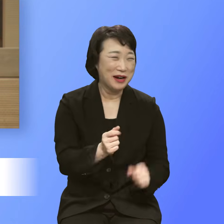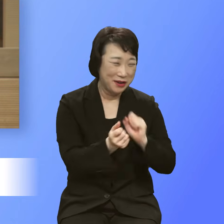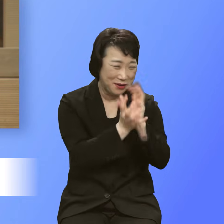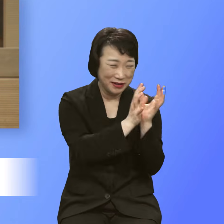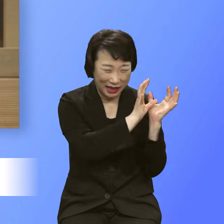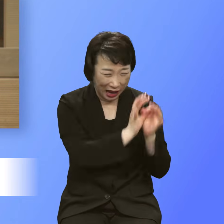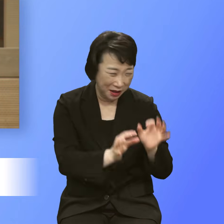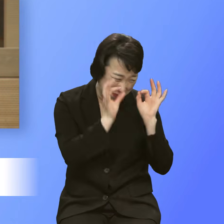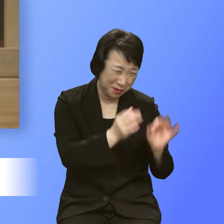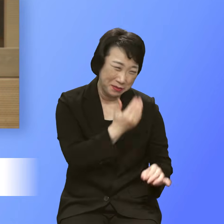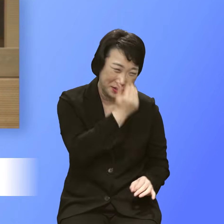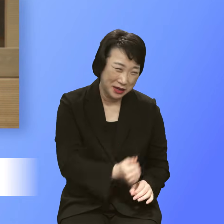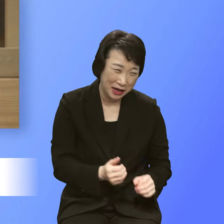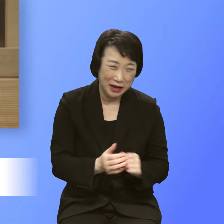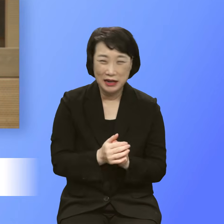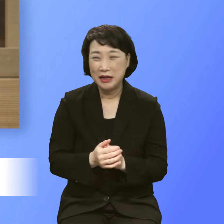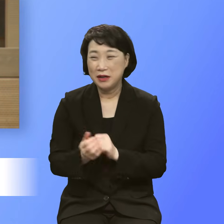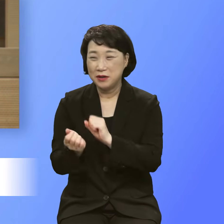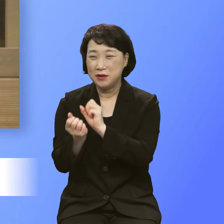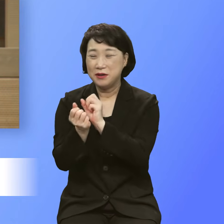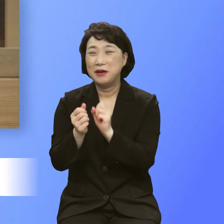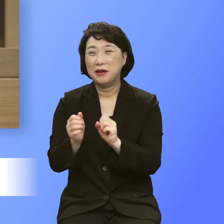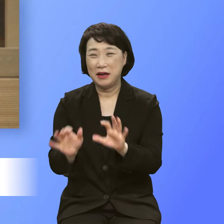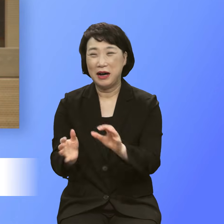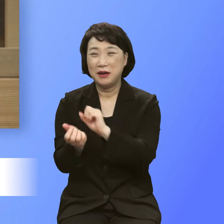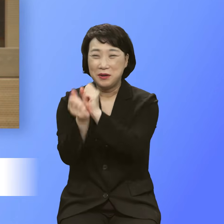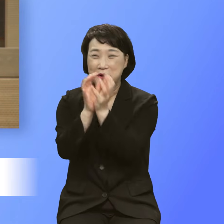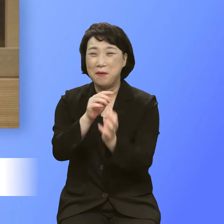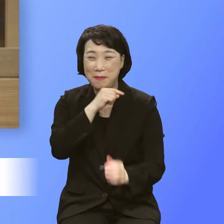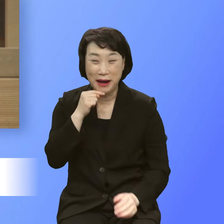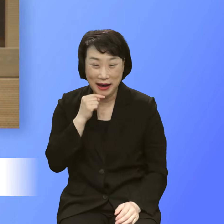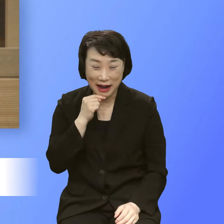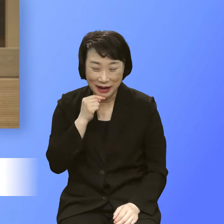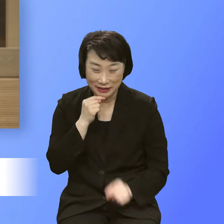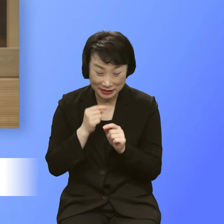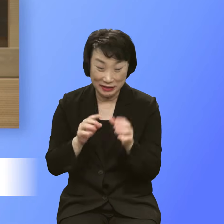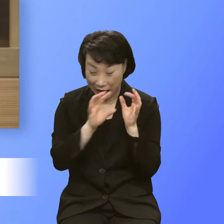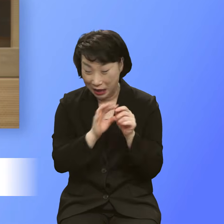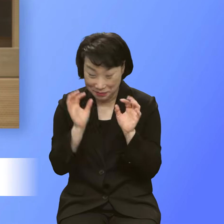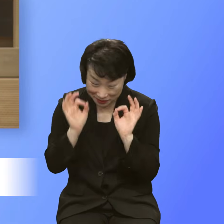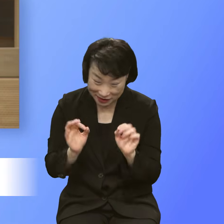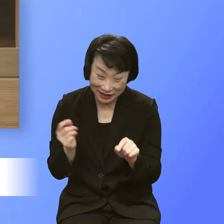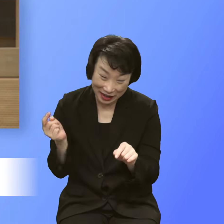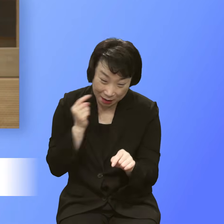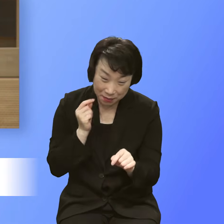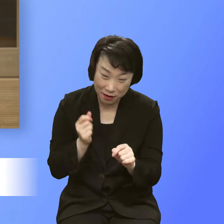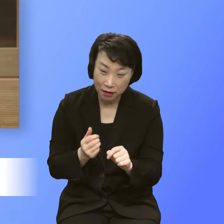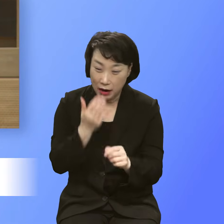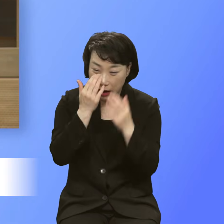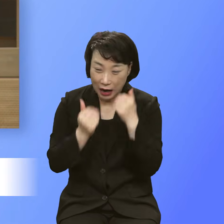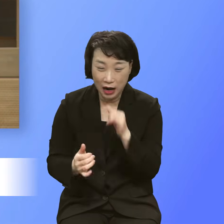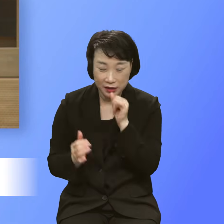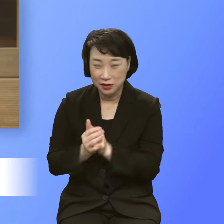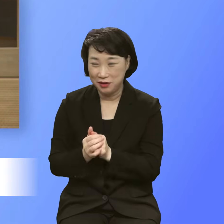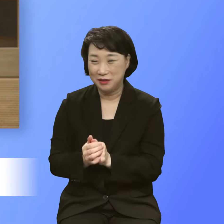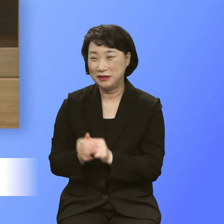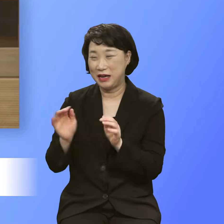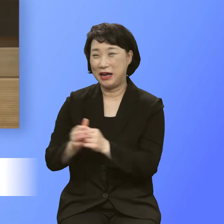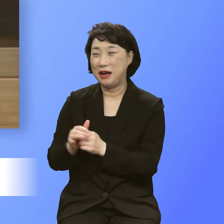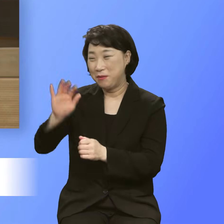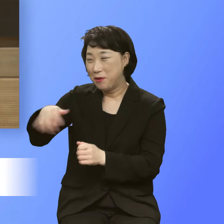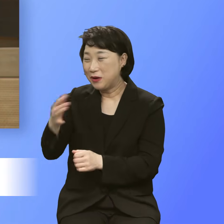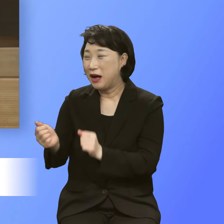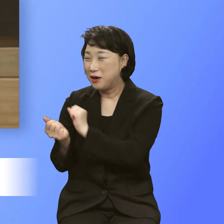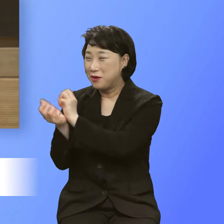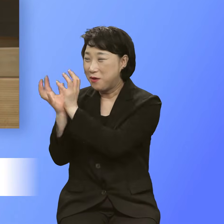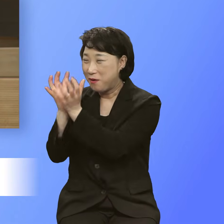또 보여줬구나. 또 빨간 꽃보다 싫으면 또 자주색 꽃 보라고 주셨구나. 꽃도 가지각색으로 피고